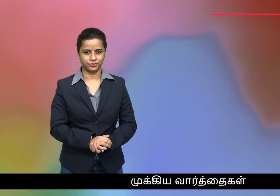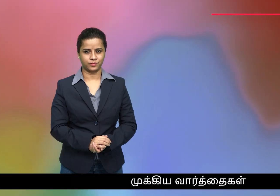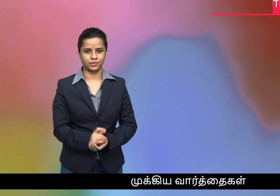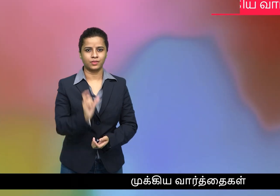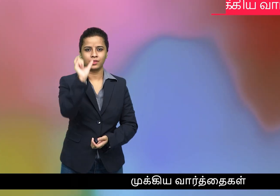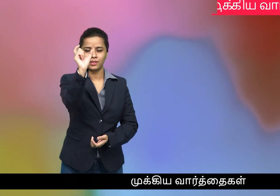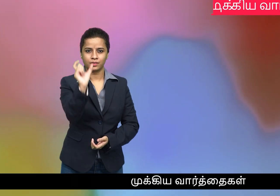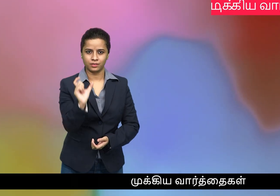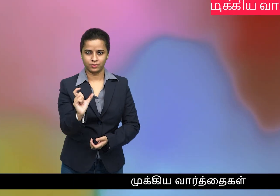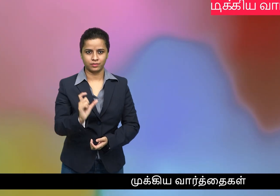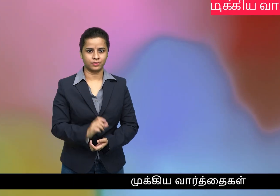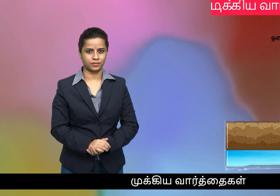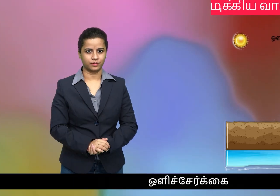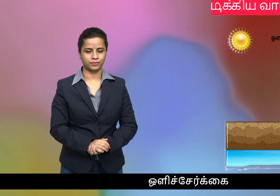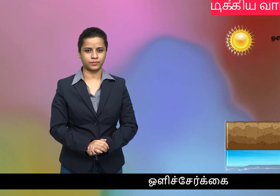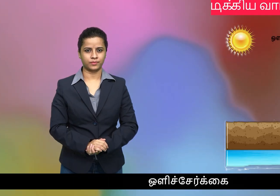முக்கிய வார்த்தைகள்: ஒளிச்சேர்க்கை,